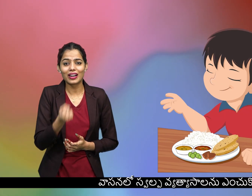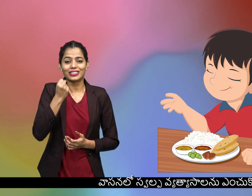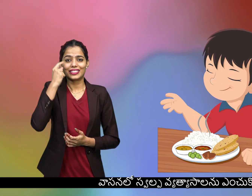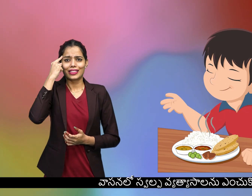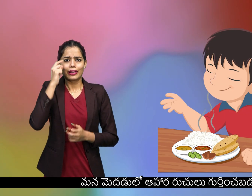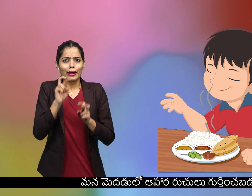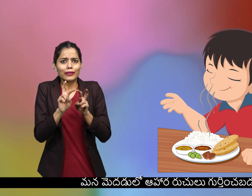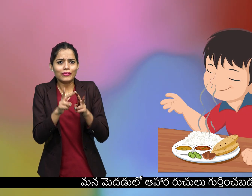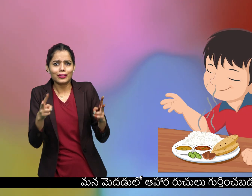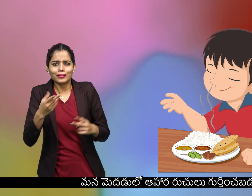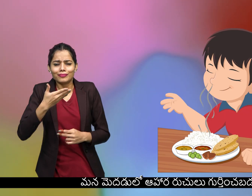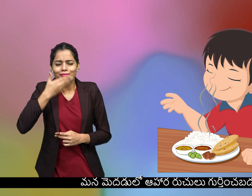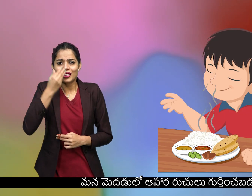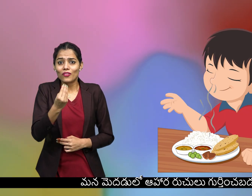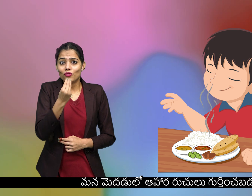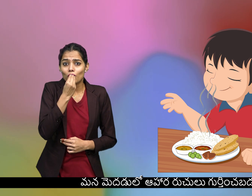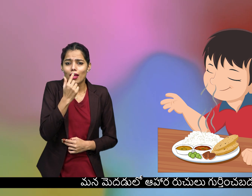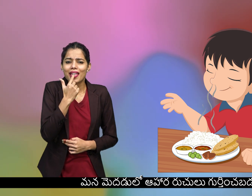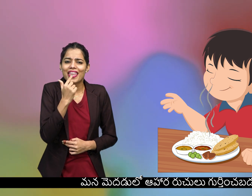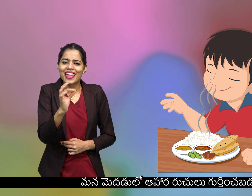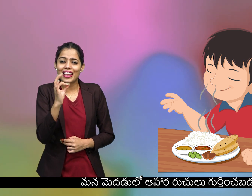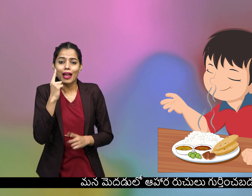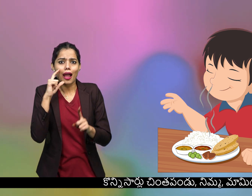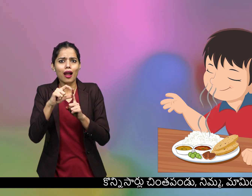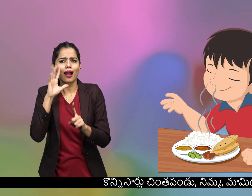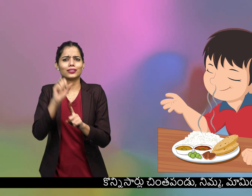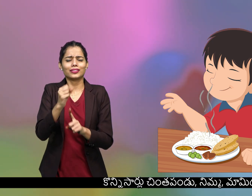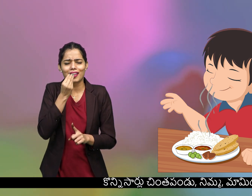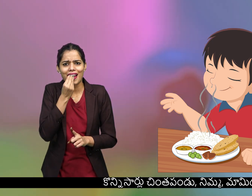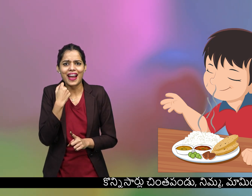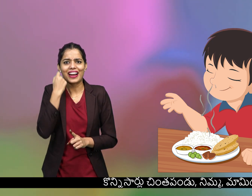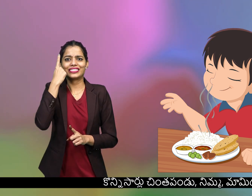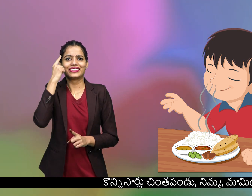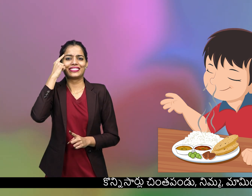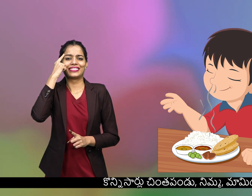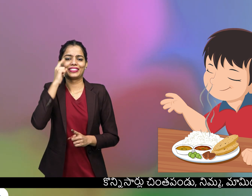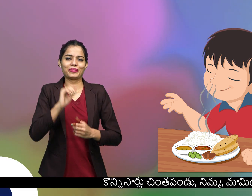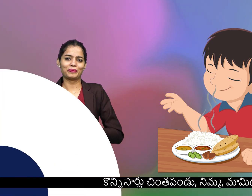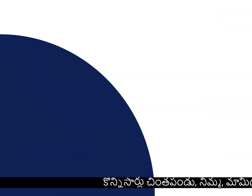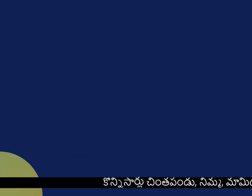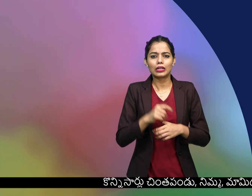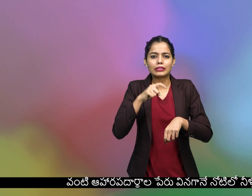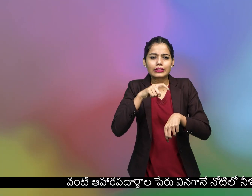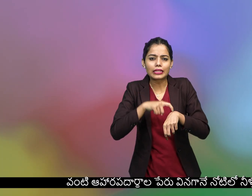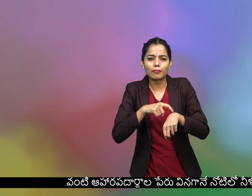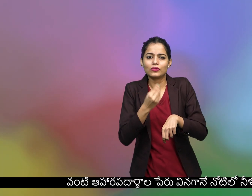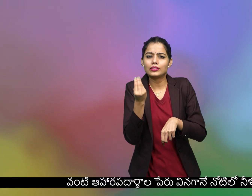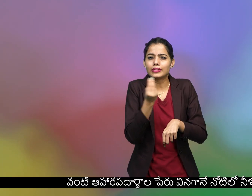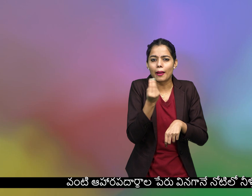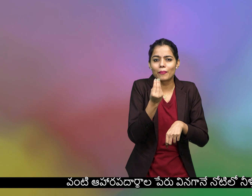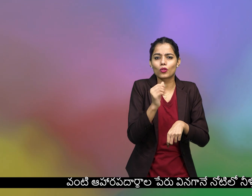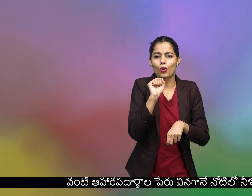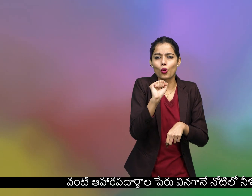వ్యత్యాసాలను ఎంచుకొని మన మెదడులో ఆహార రుచులు గుర్తించబడతాయి. కొన్నిసార్లు చింతపండు, నిమ్మ, మామిడి వంటి